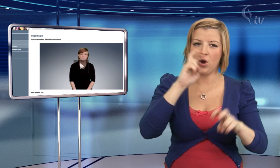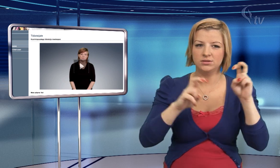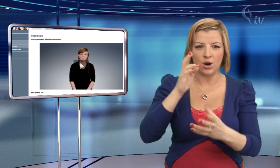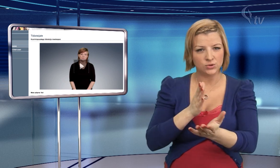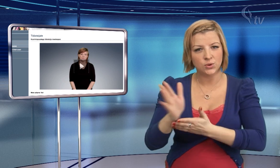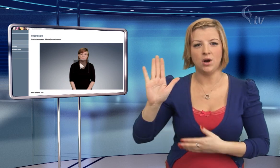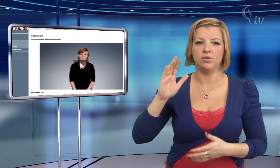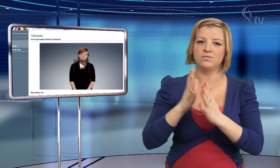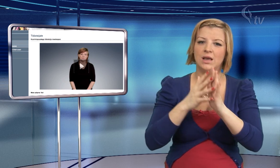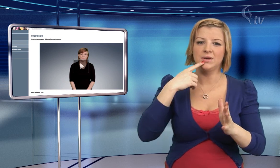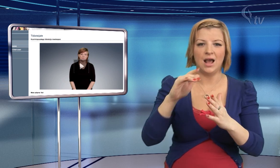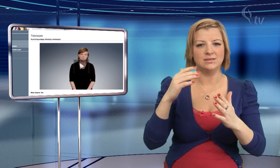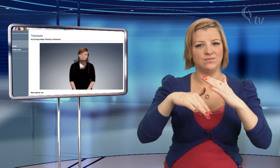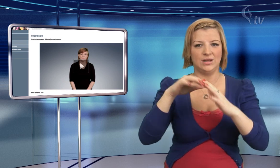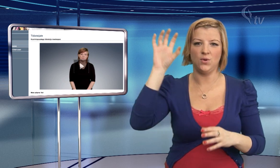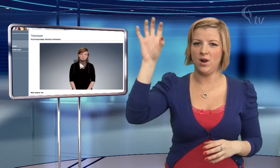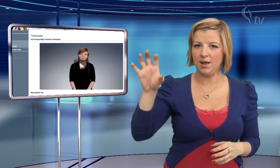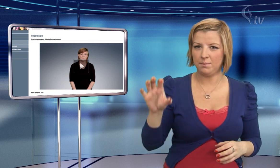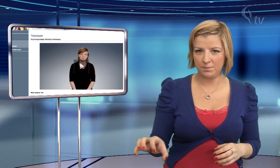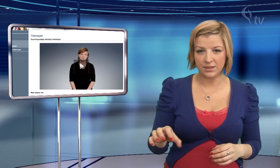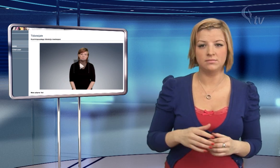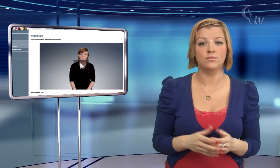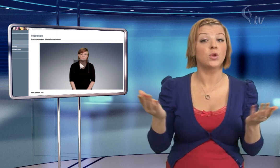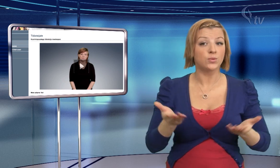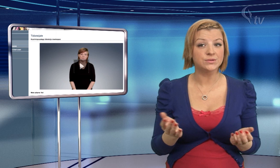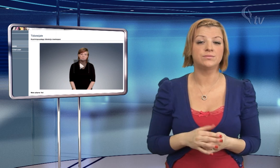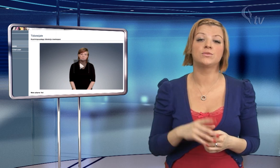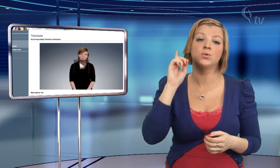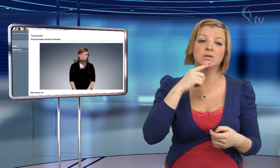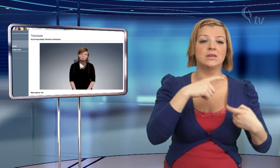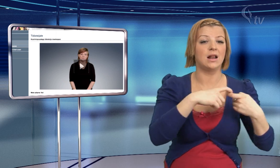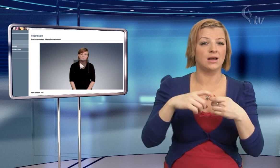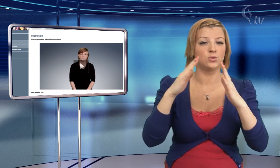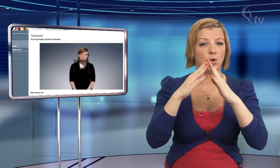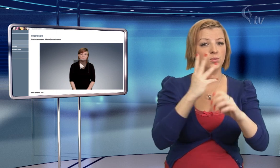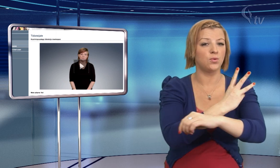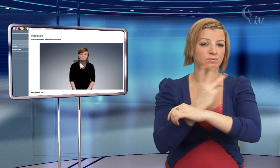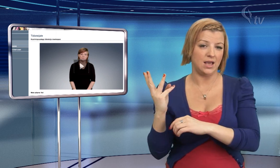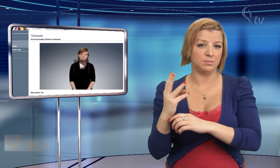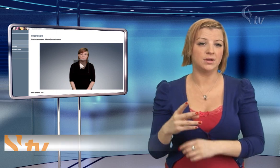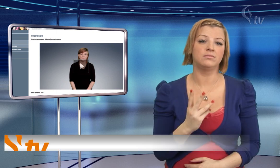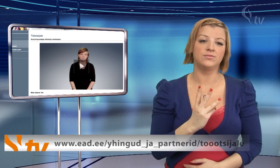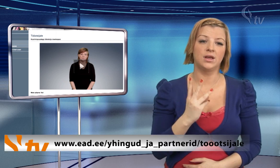valminud kuulmispuudega tööotsijatele suunatud viipekeelsed videoklipid, mis on üles pandud Kurtide Liidu